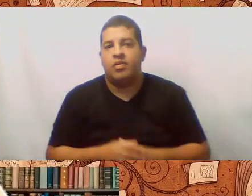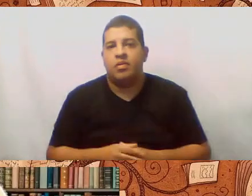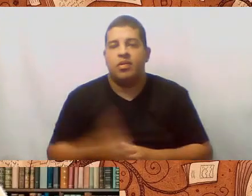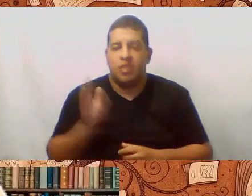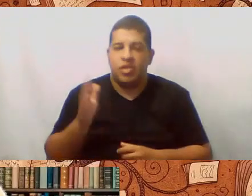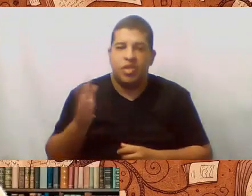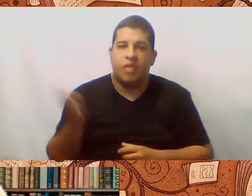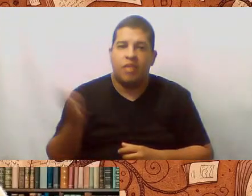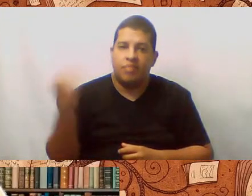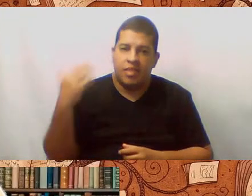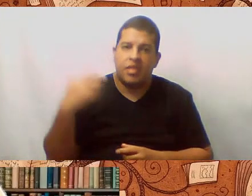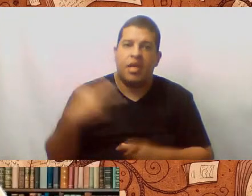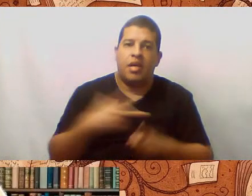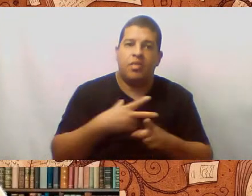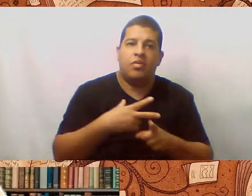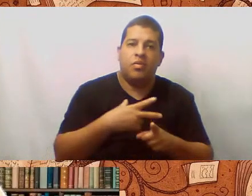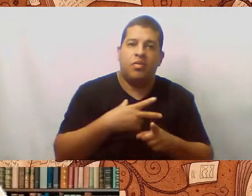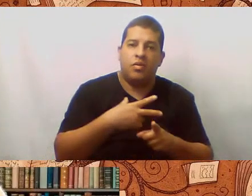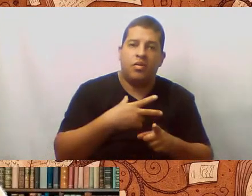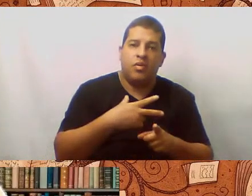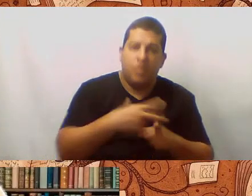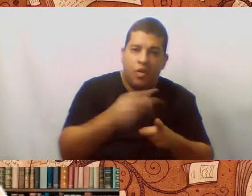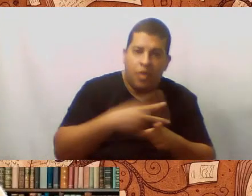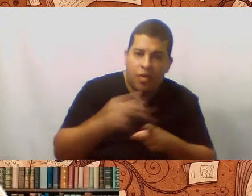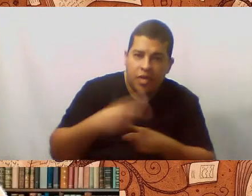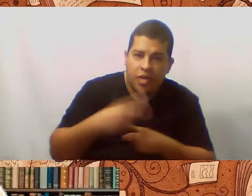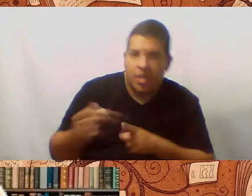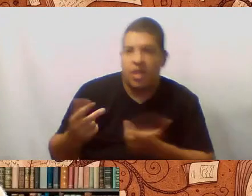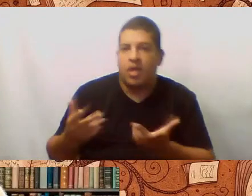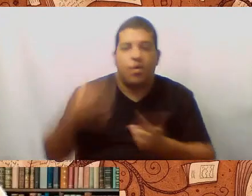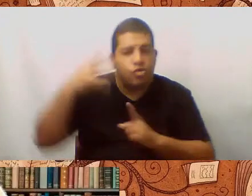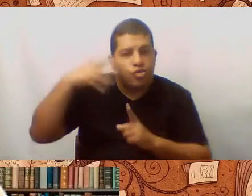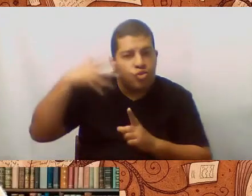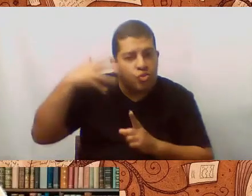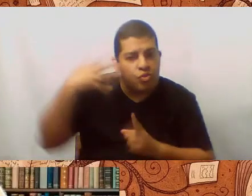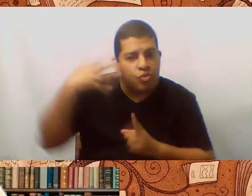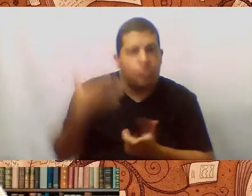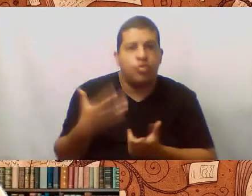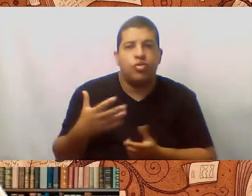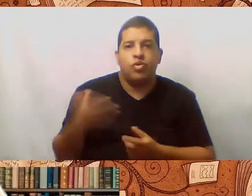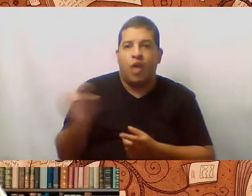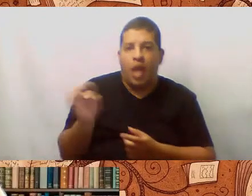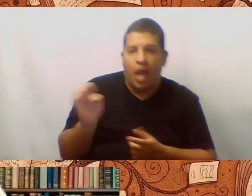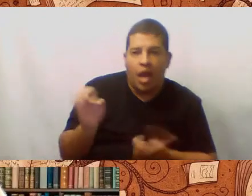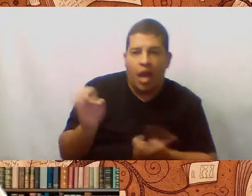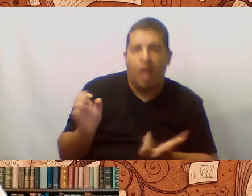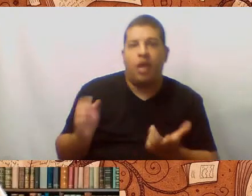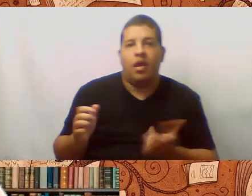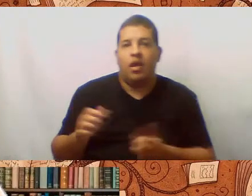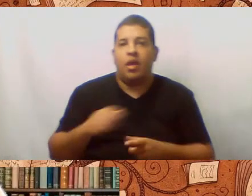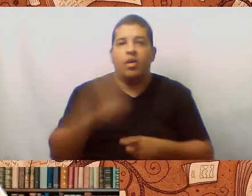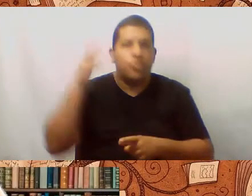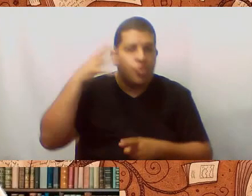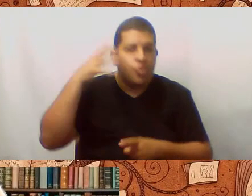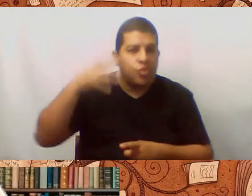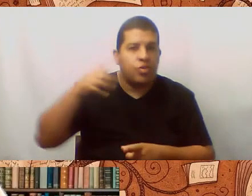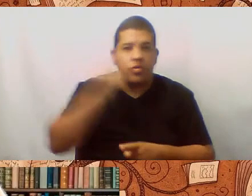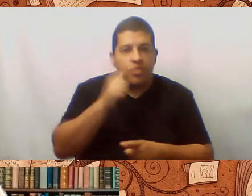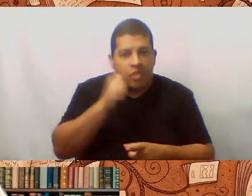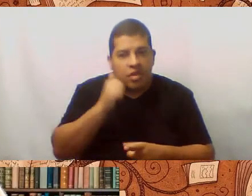pelo discurso feminista, pelo discurso gay e pelo discurso trans na contemporaneidade.